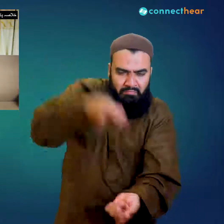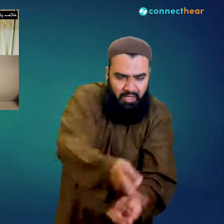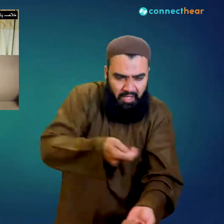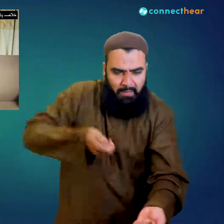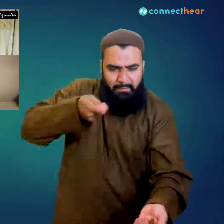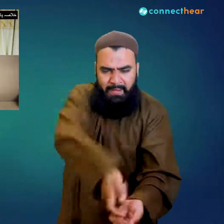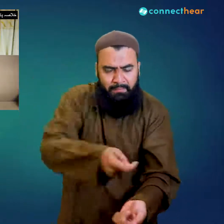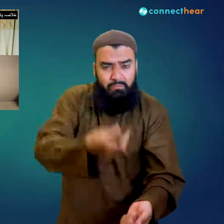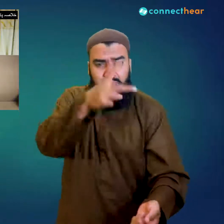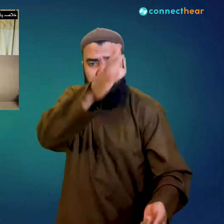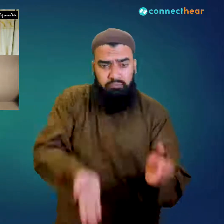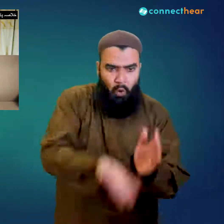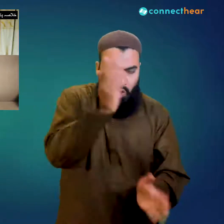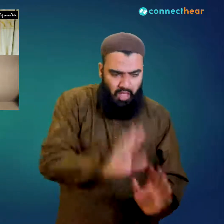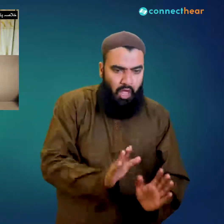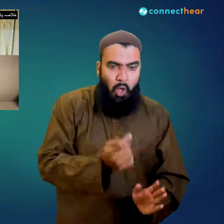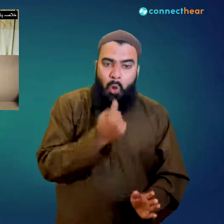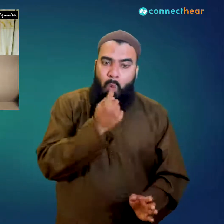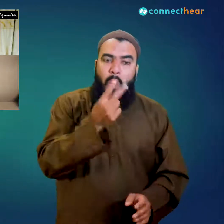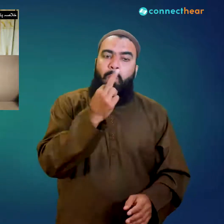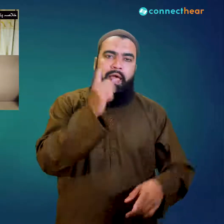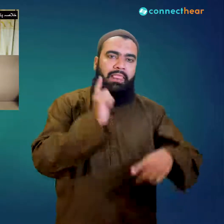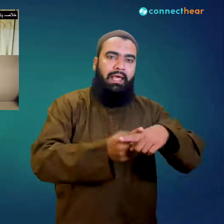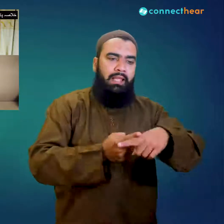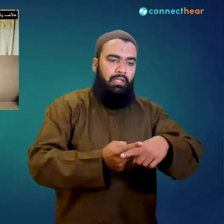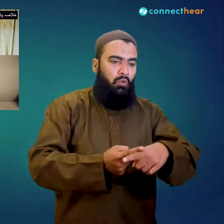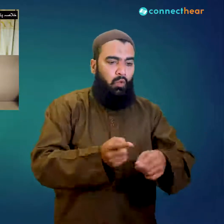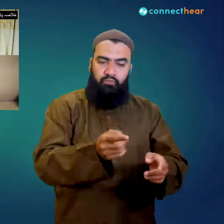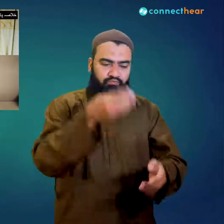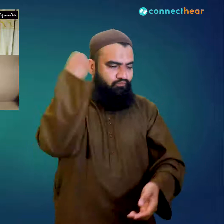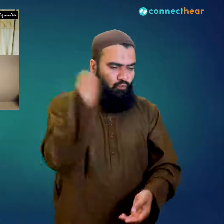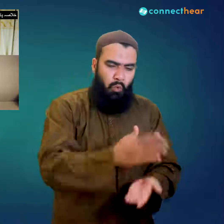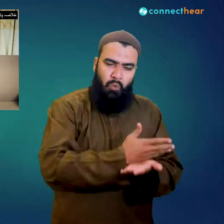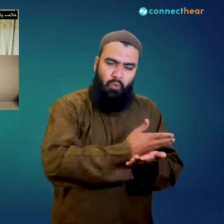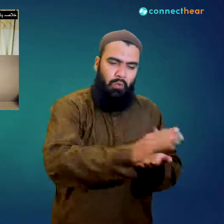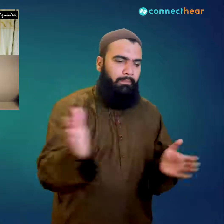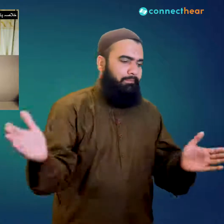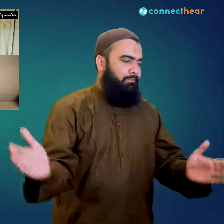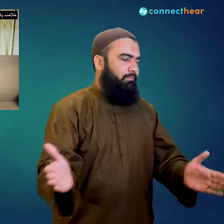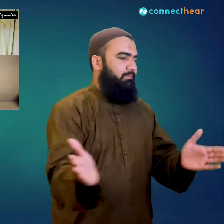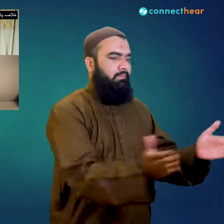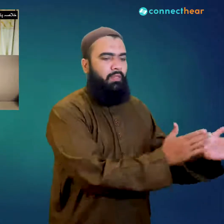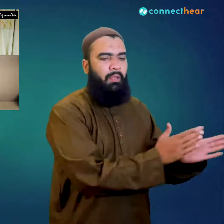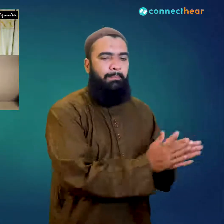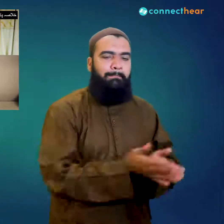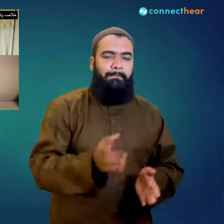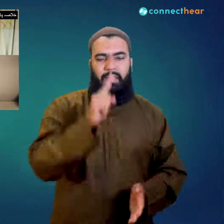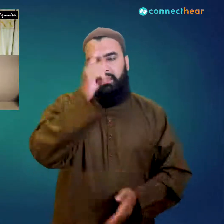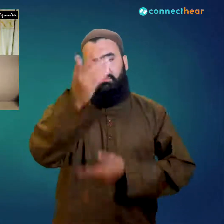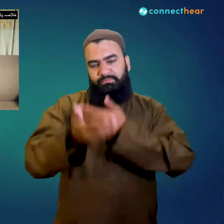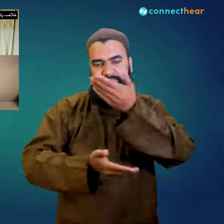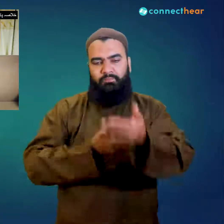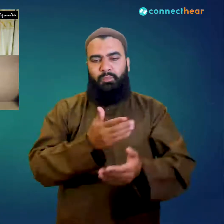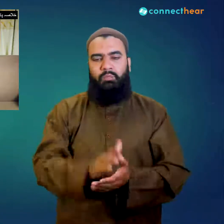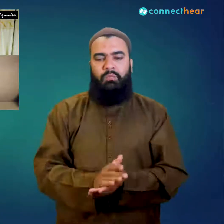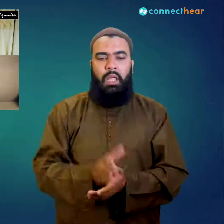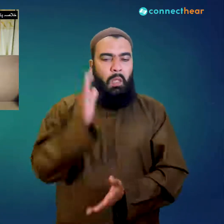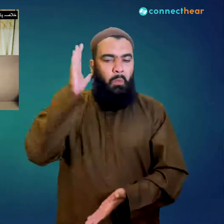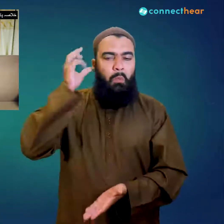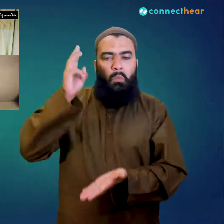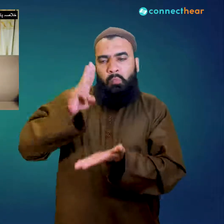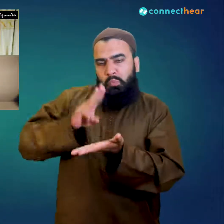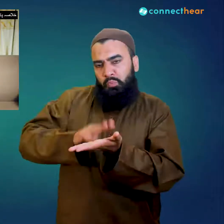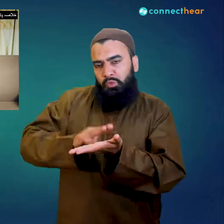گیا، وَلَا تَنْكِحُوا الْمُشْرِكَاتِ حَتَّى يُؤْمِنْ، جب تک وہ ایمان نہ لائیں۔ اہل کتاب بھی فرمایا گیا کہ اب اہل کتاب رہے